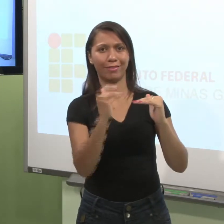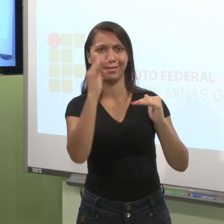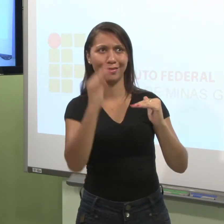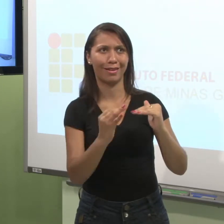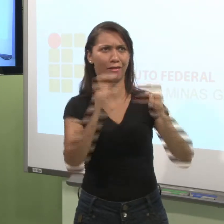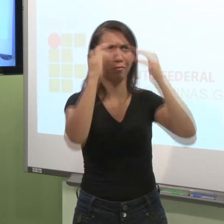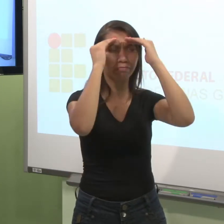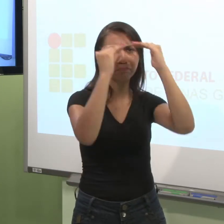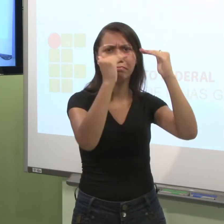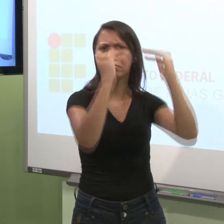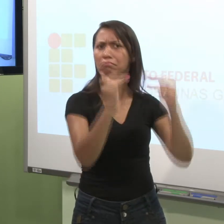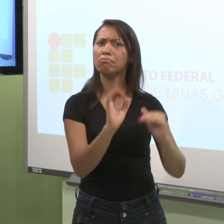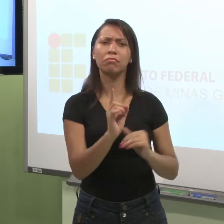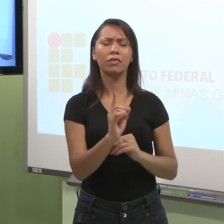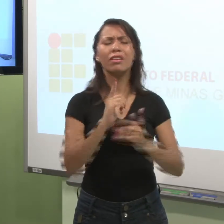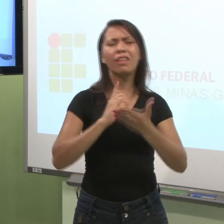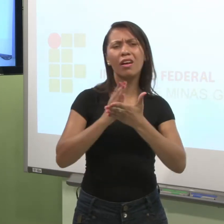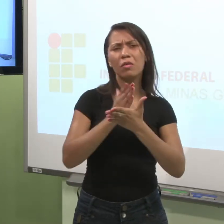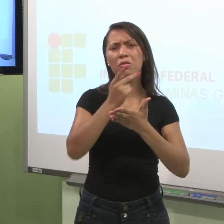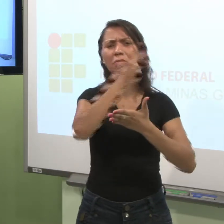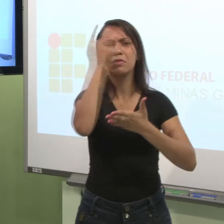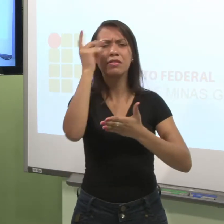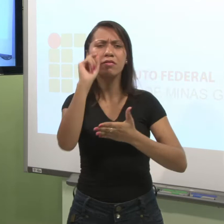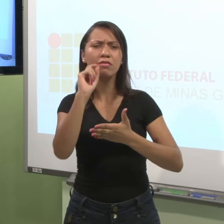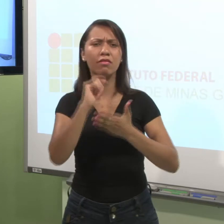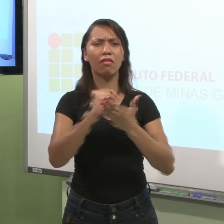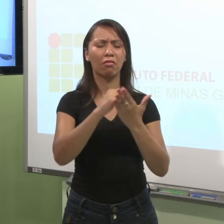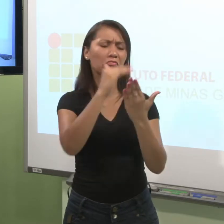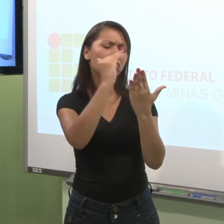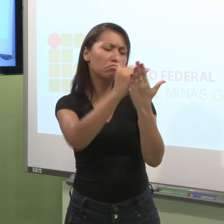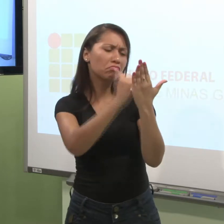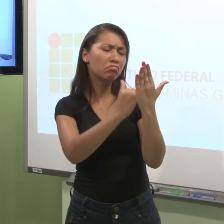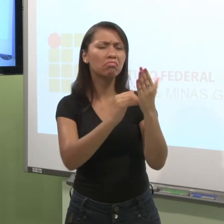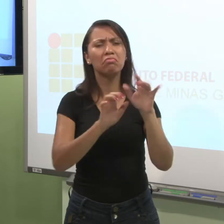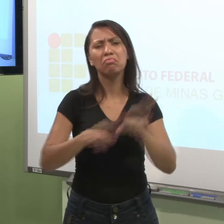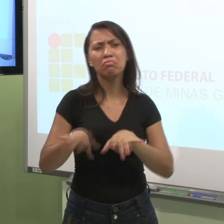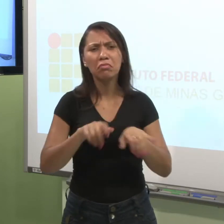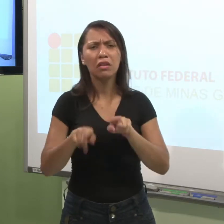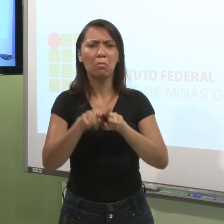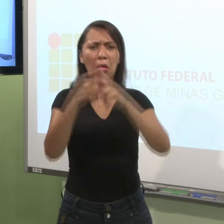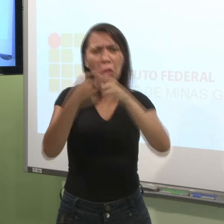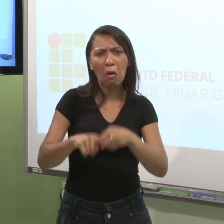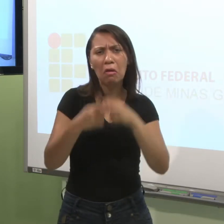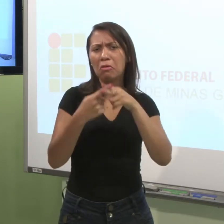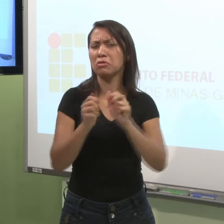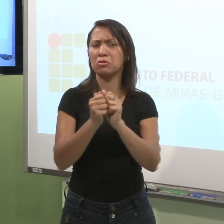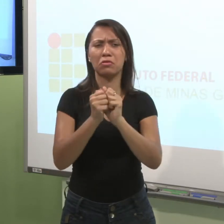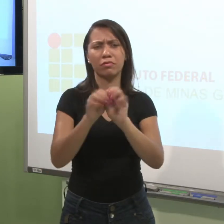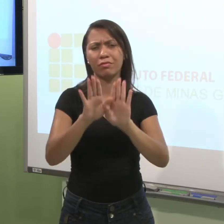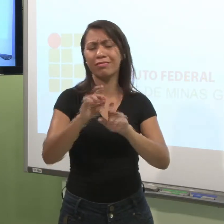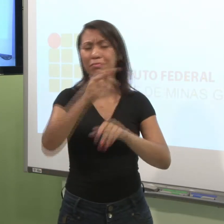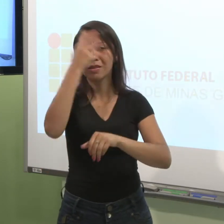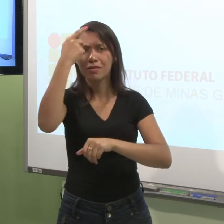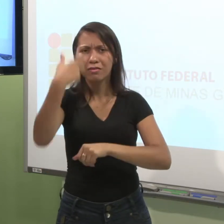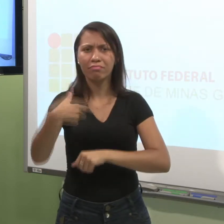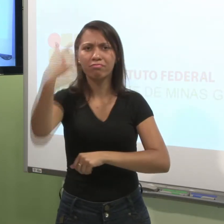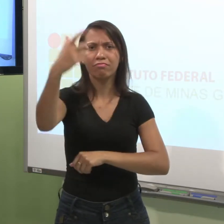que digitam o texto e inserem objetos não textuais ao mesmo tempo. Fica a critério de cada usuário, tá bom? E